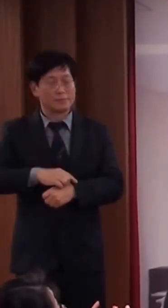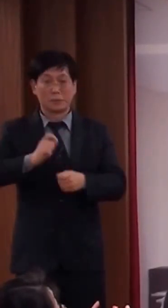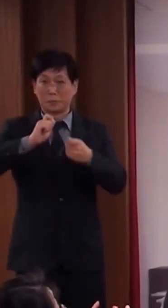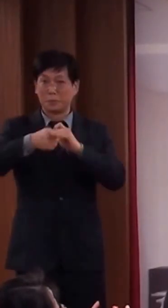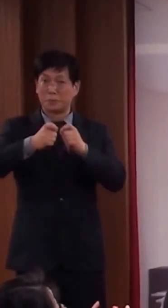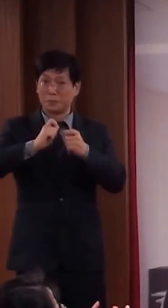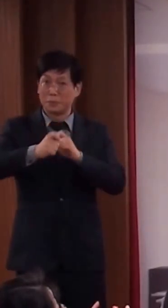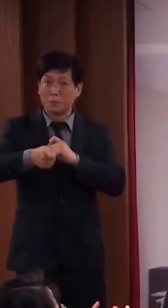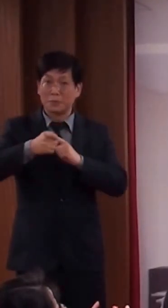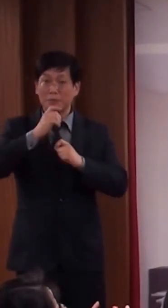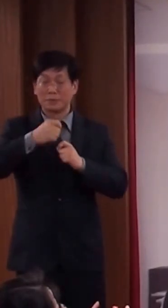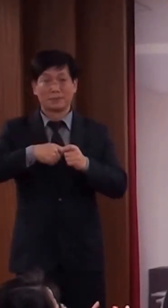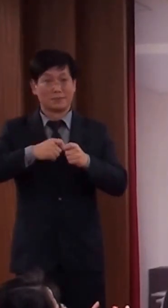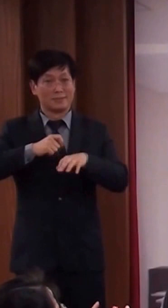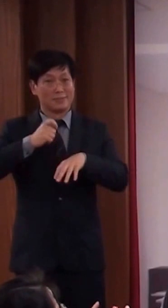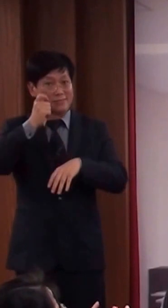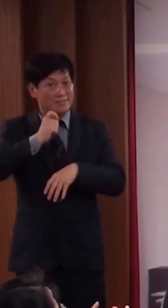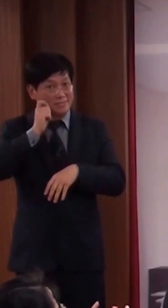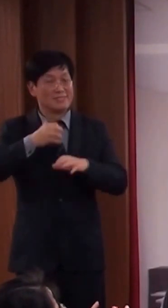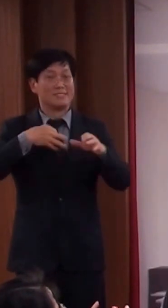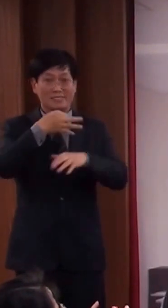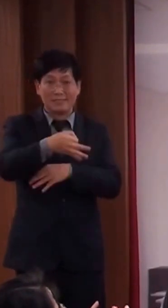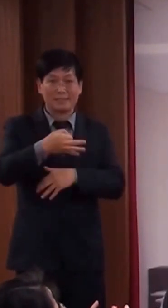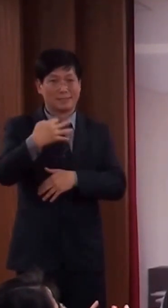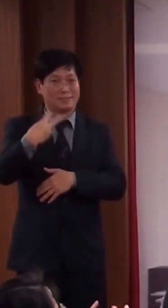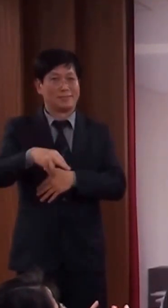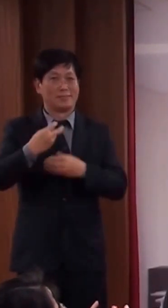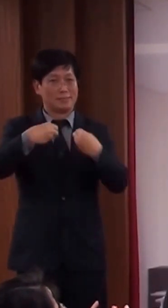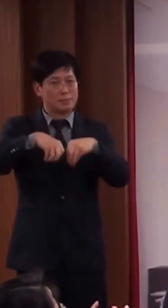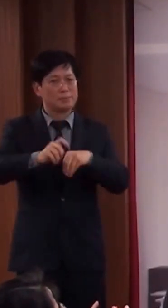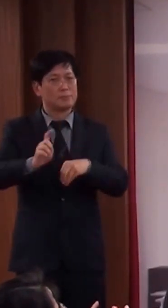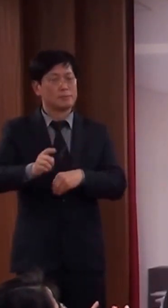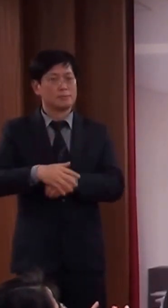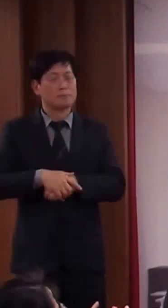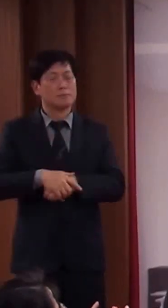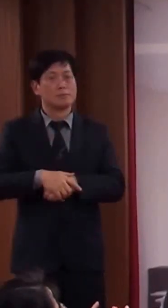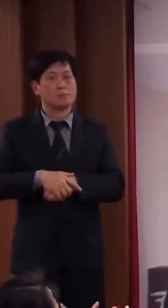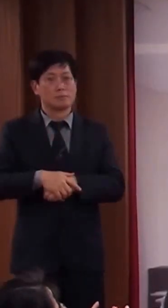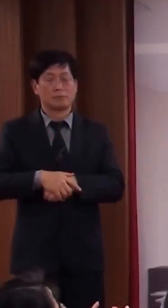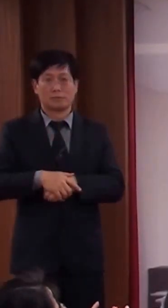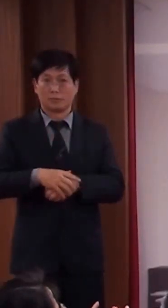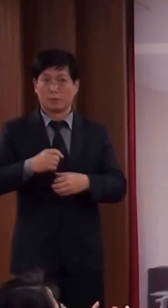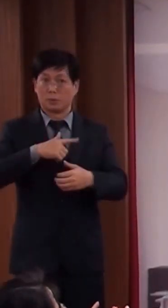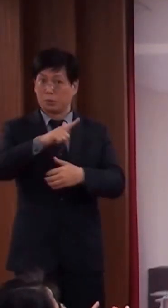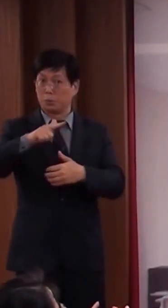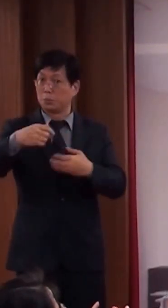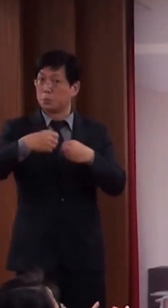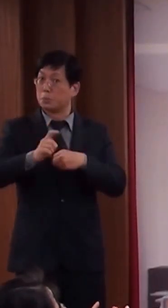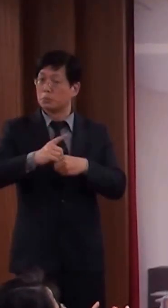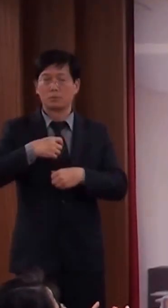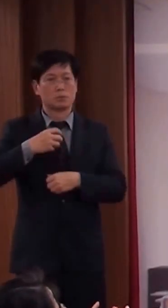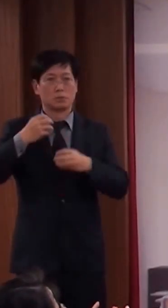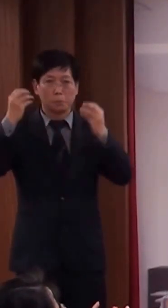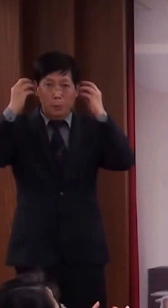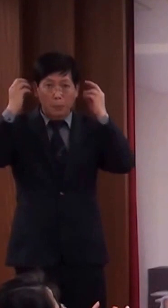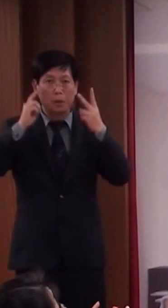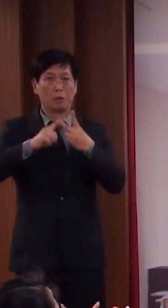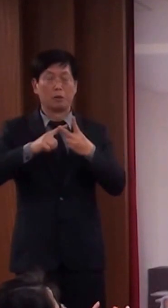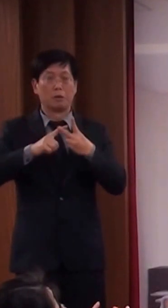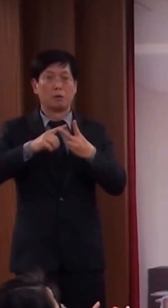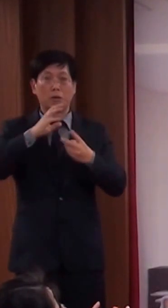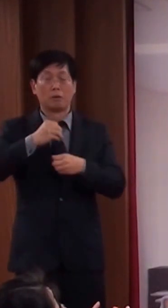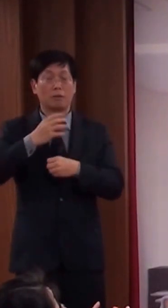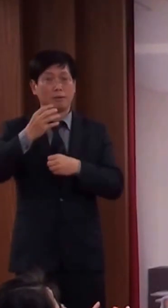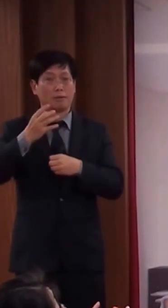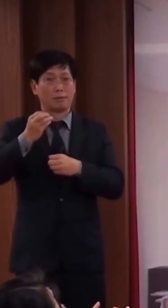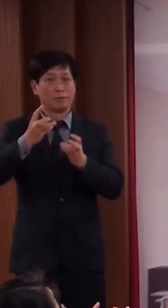就是念上缴税这样子哦，而且有礼物有这个，哎，我们是一化之外，礼物也很一化哦，耳机， 好啊， 无线蓝